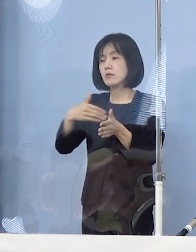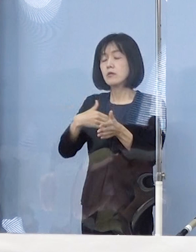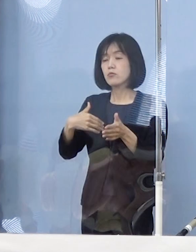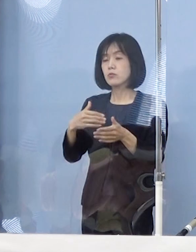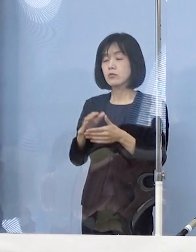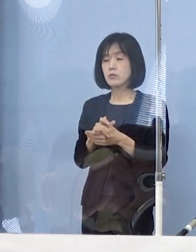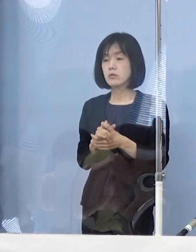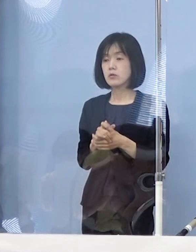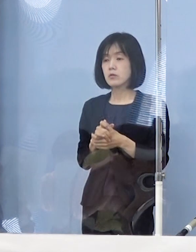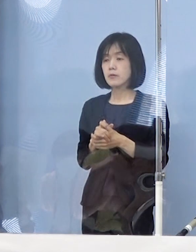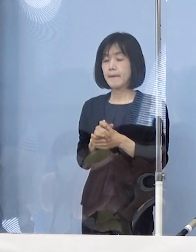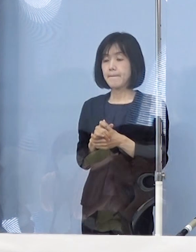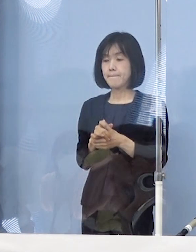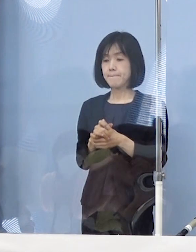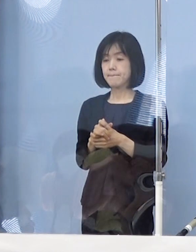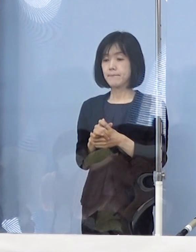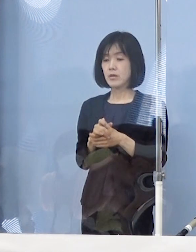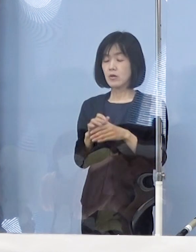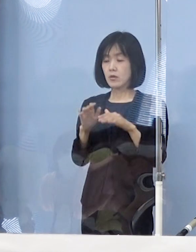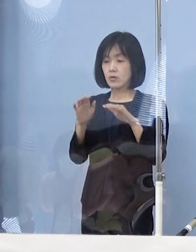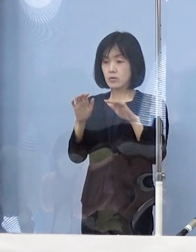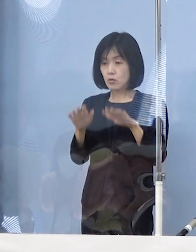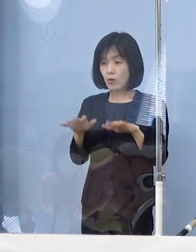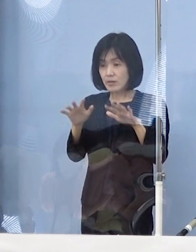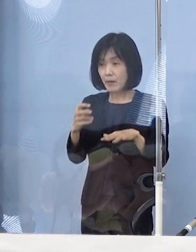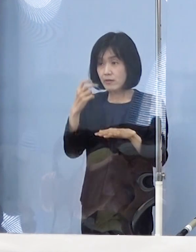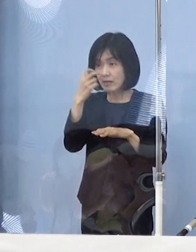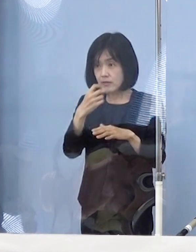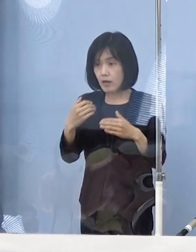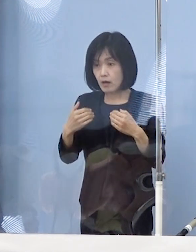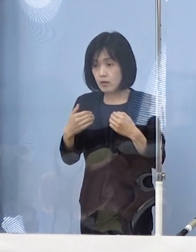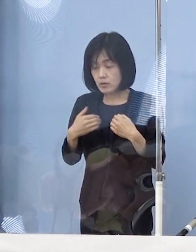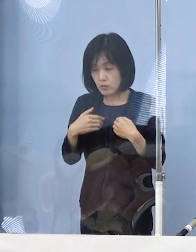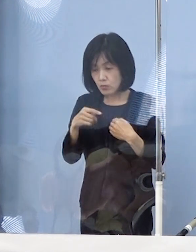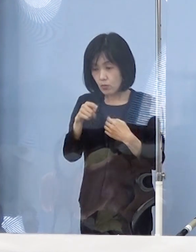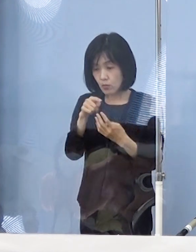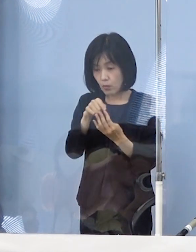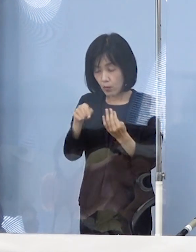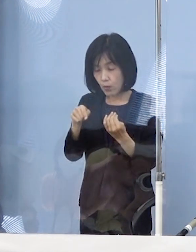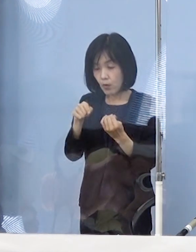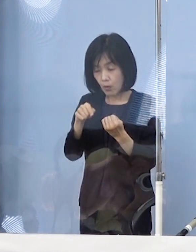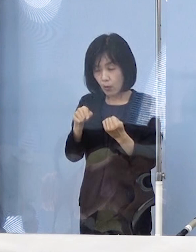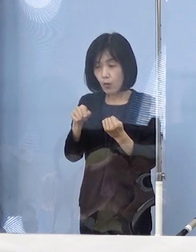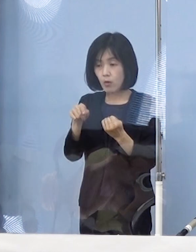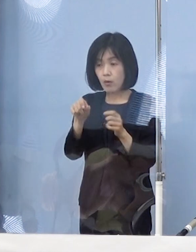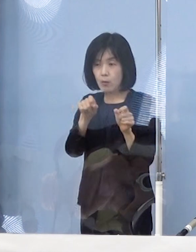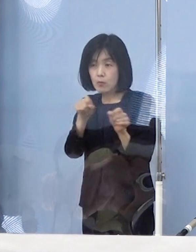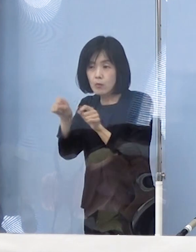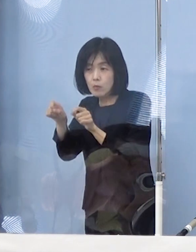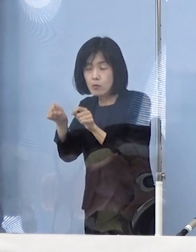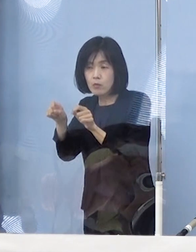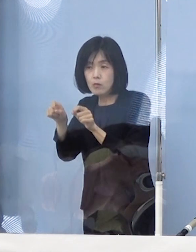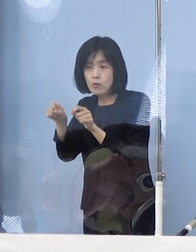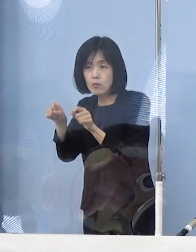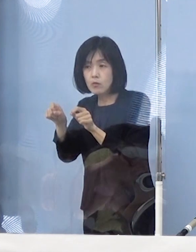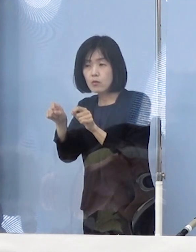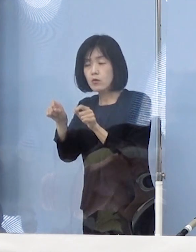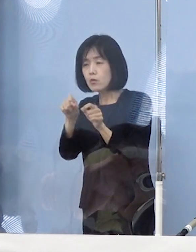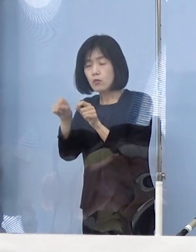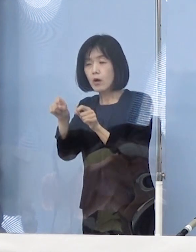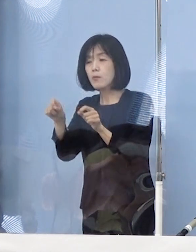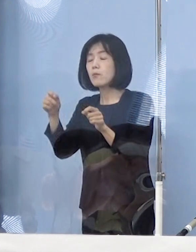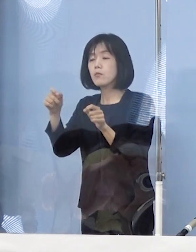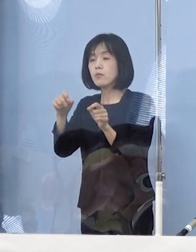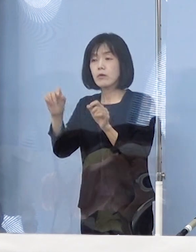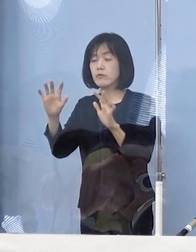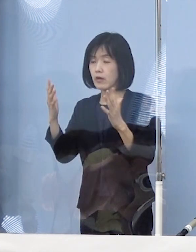その当時に検査しなきゃいけないものを例えば 2,3 日遅らせるとか、そういったことをする必要性まではま